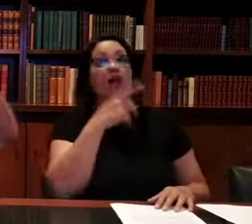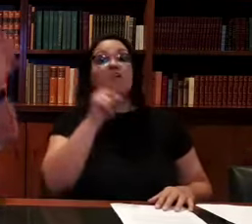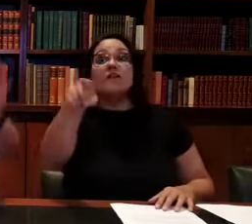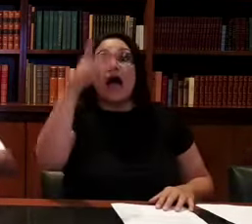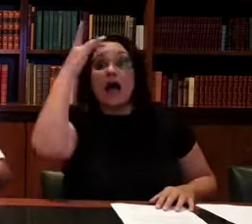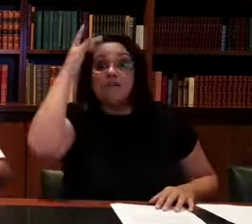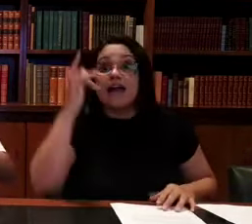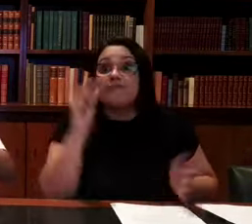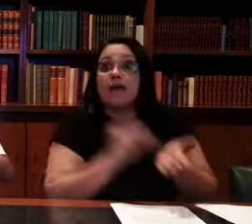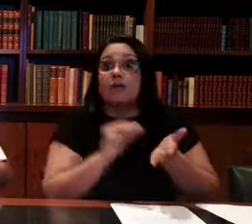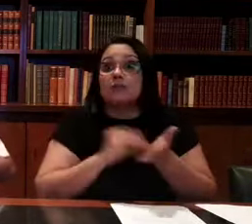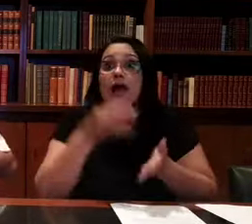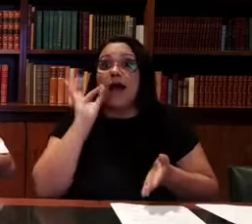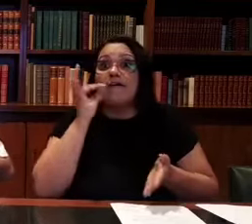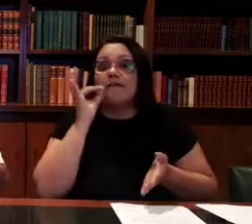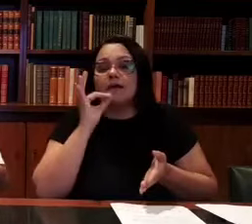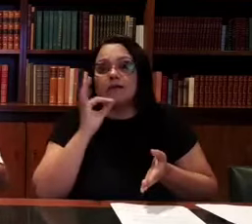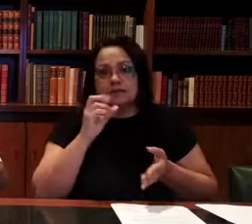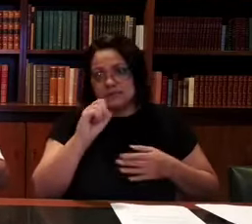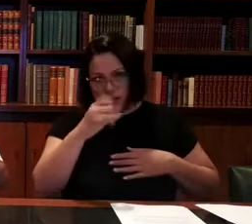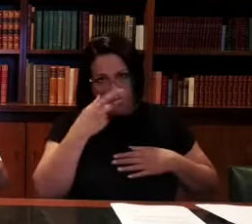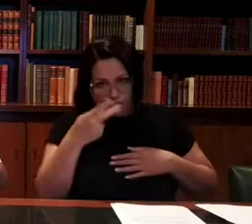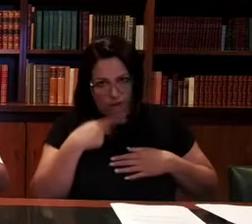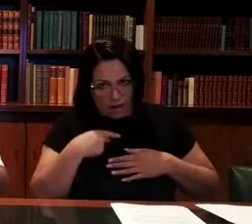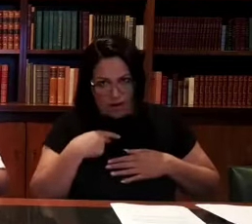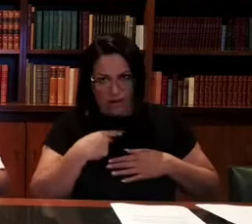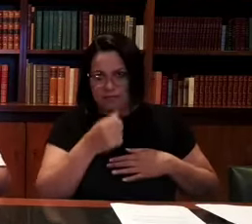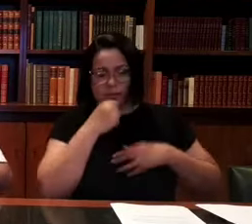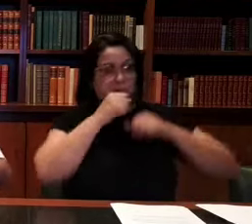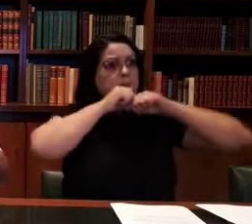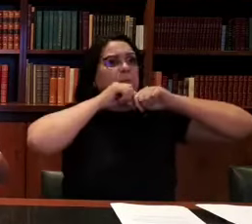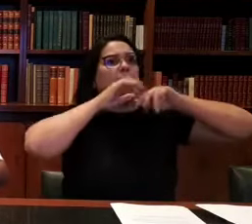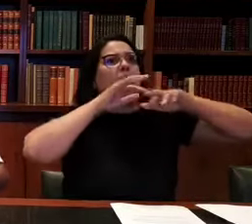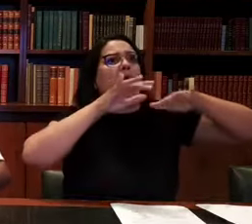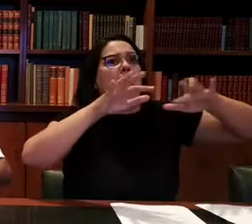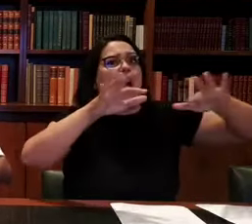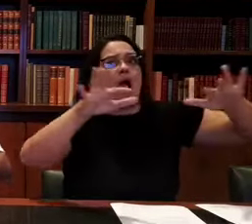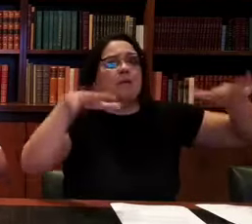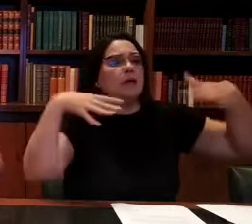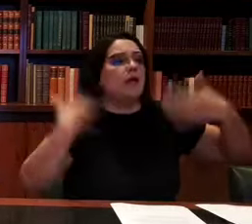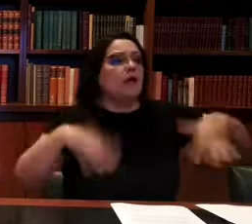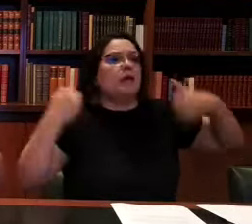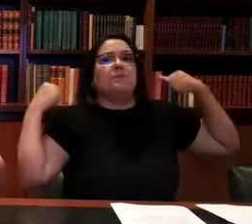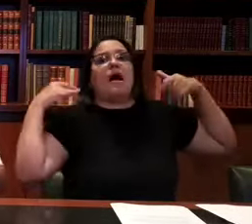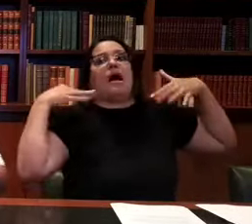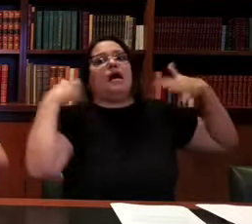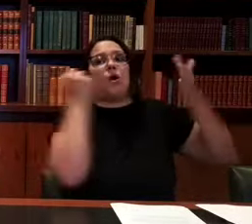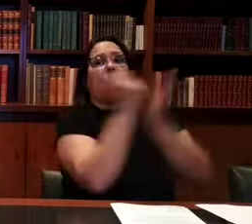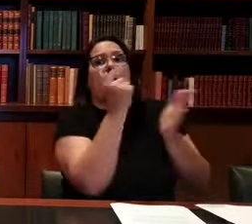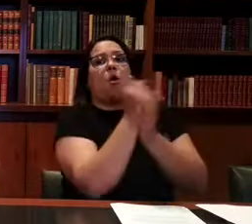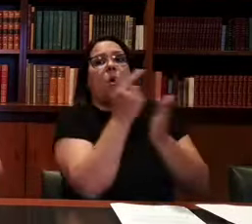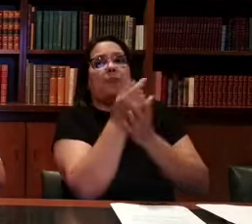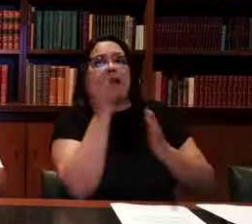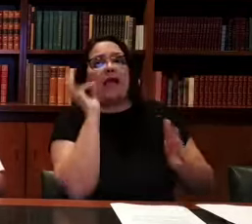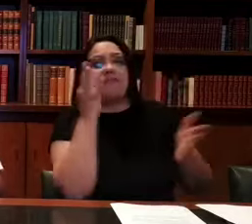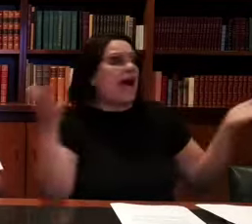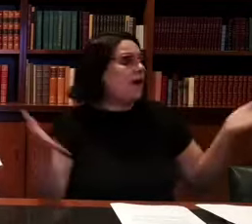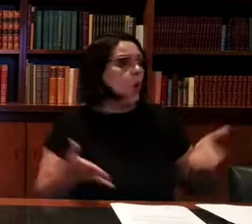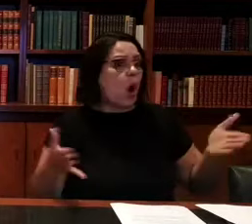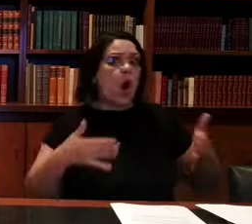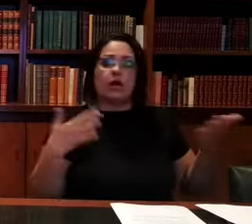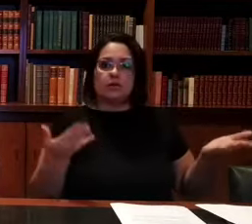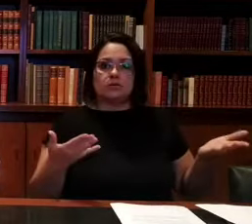vai faltar café o que eu falando né imagina reflexão que vai dar o que que vai acontecer todo mundo vai comprar café vai agora é só